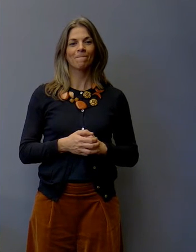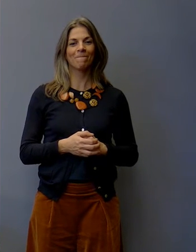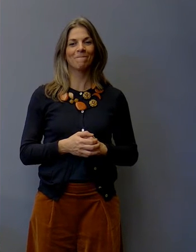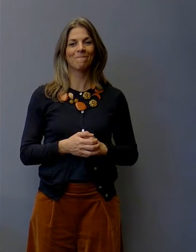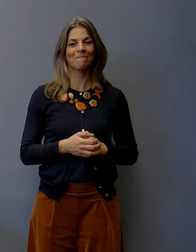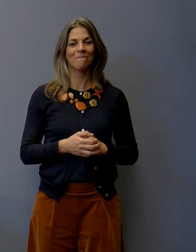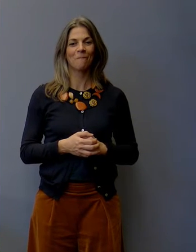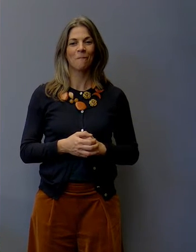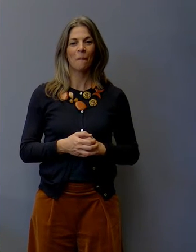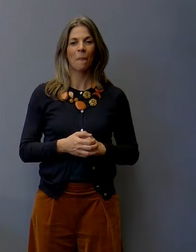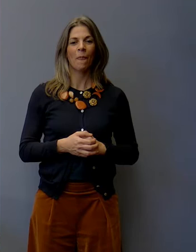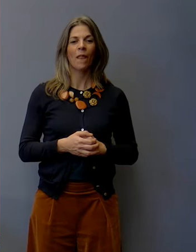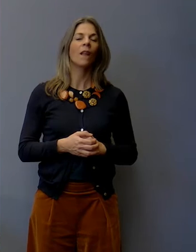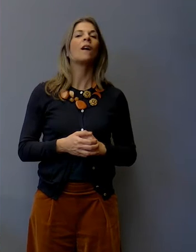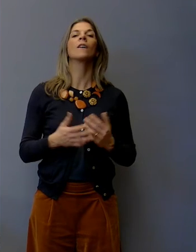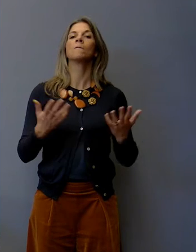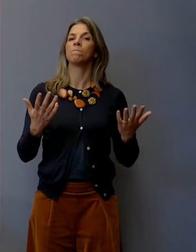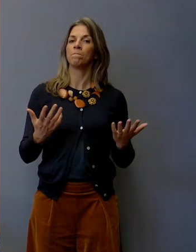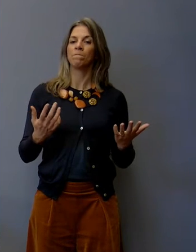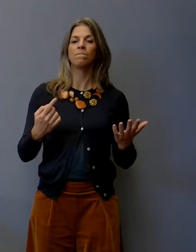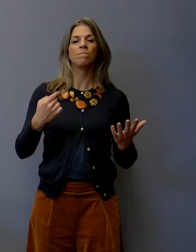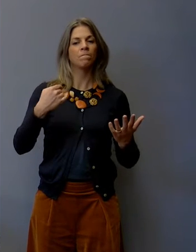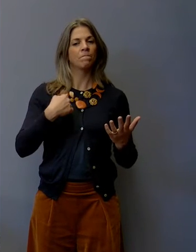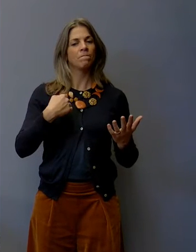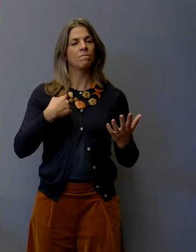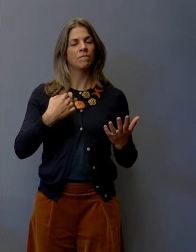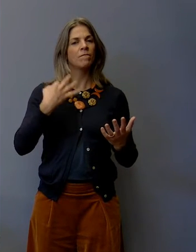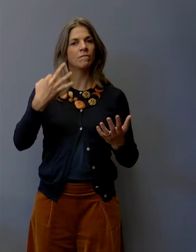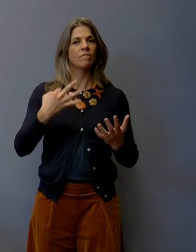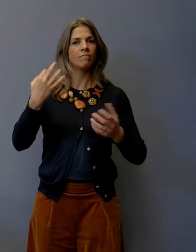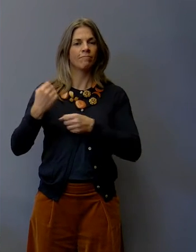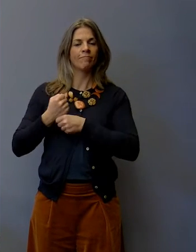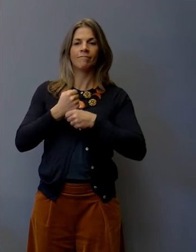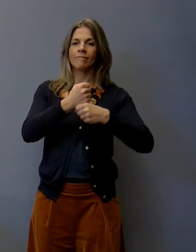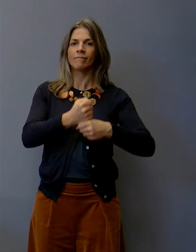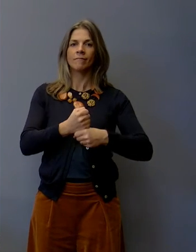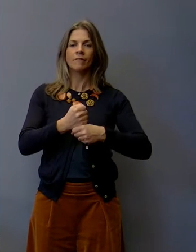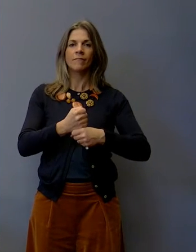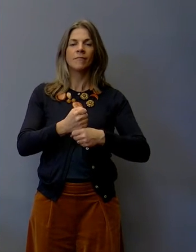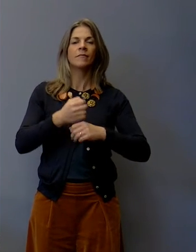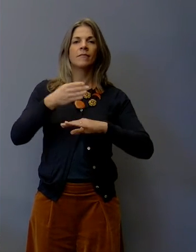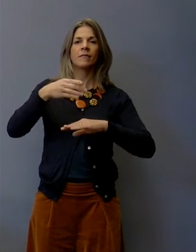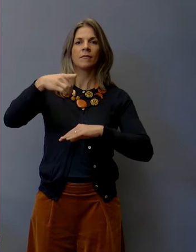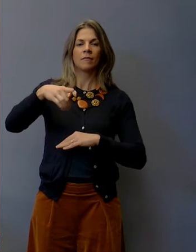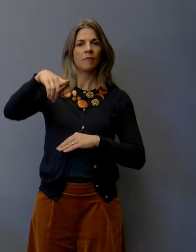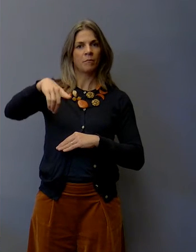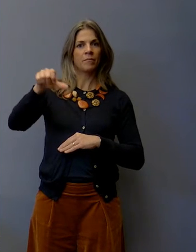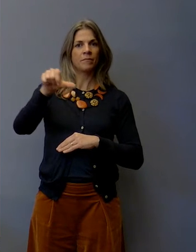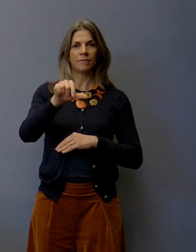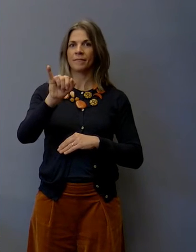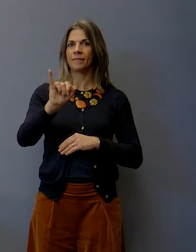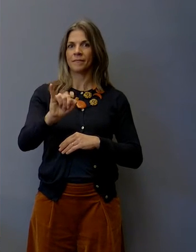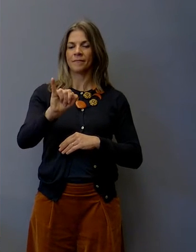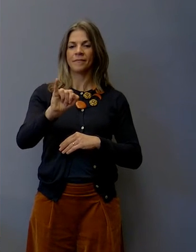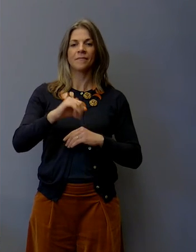io come di consueto intervengo a nome del partito socialista italiano mi piace intraprendere questa